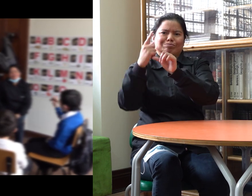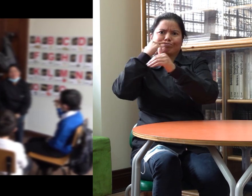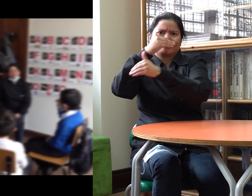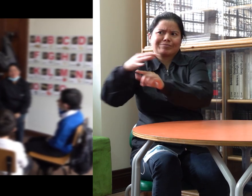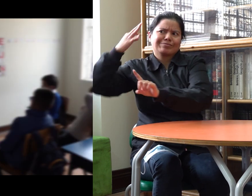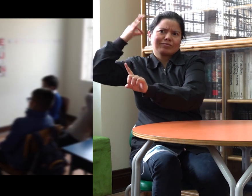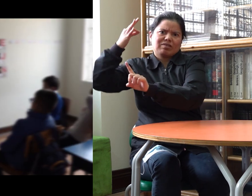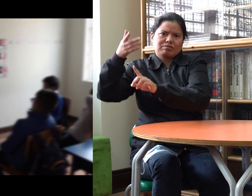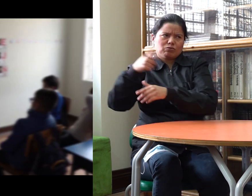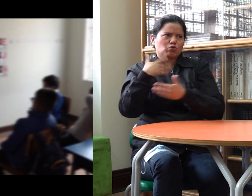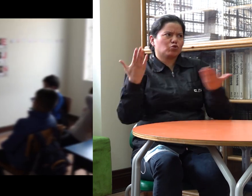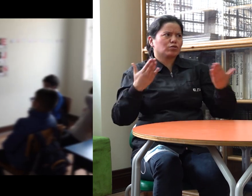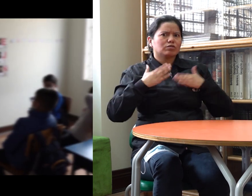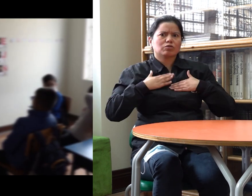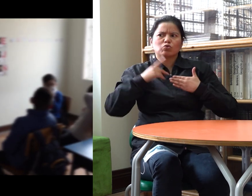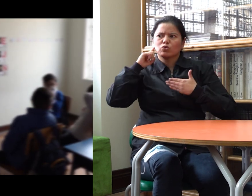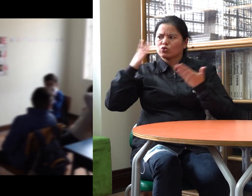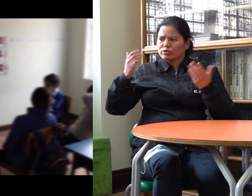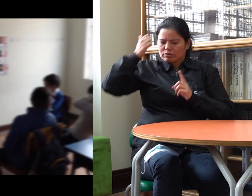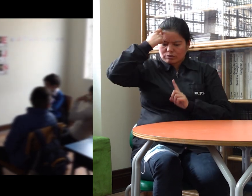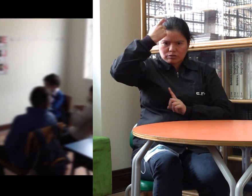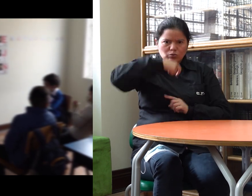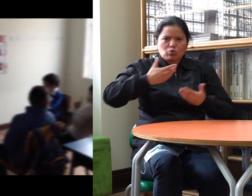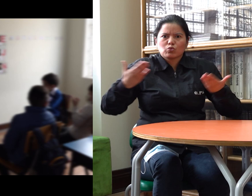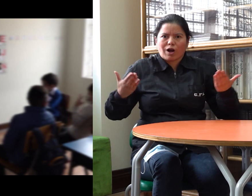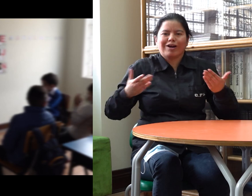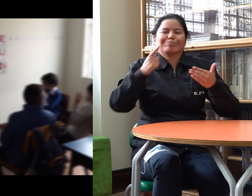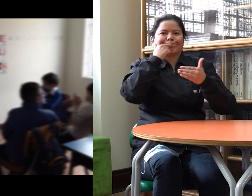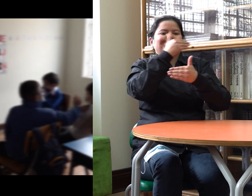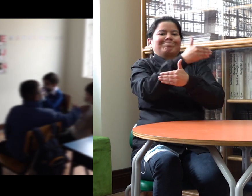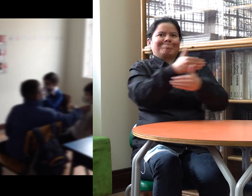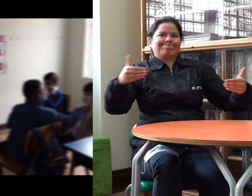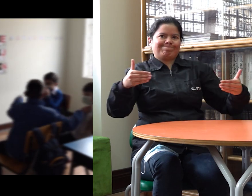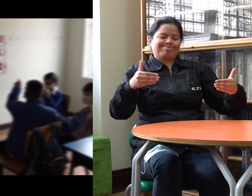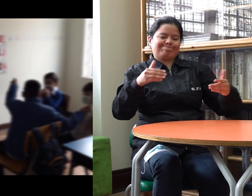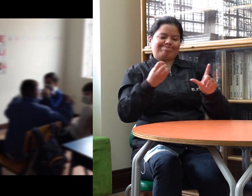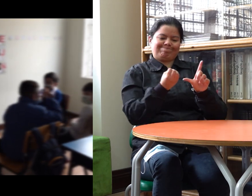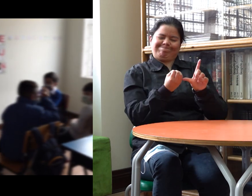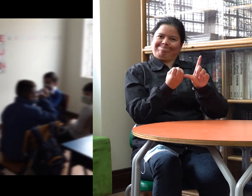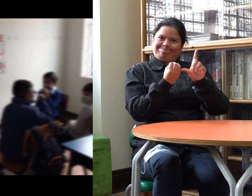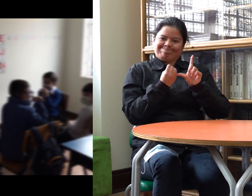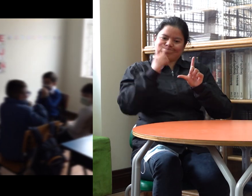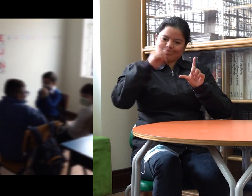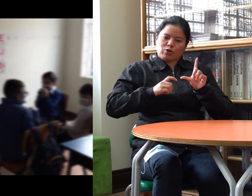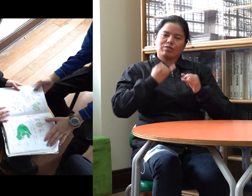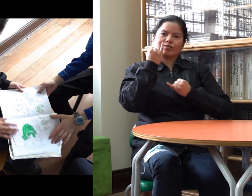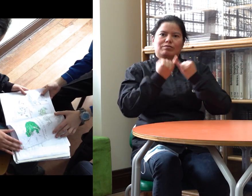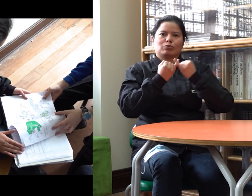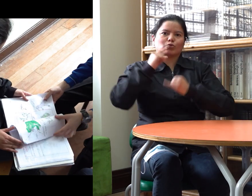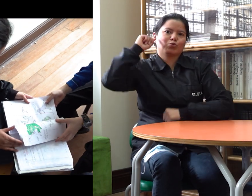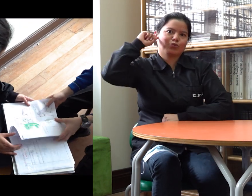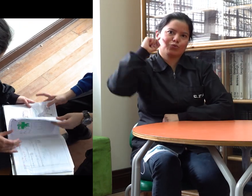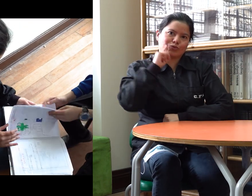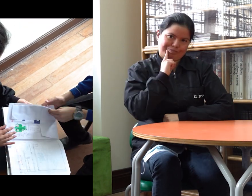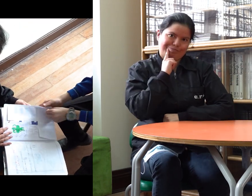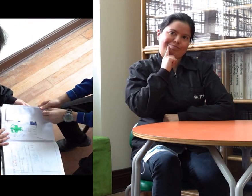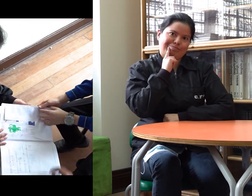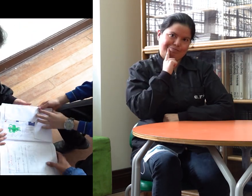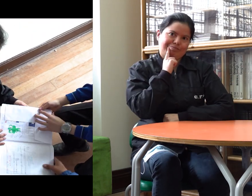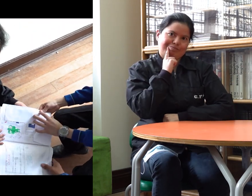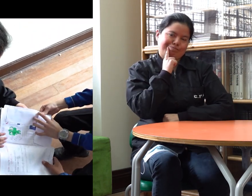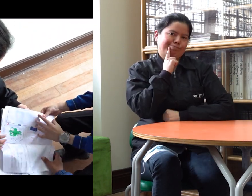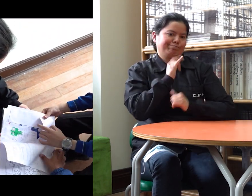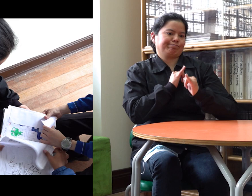importante porque históricamente a nivel general pues encontramos un mayor número de oyentes que son educadores infantiles, pero los